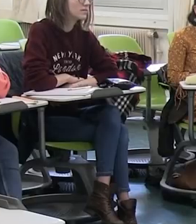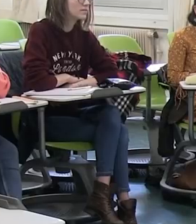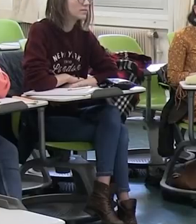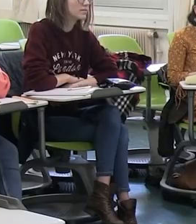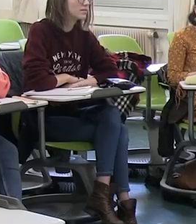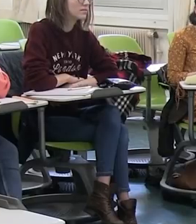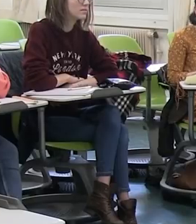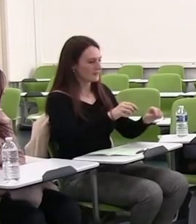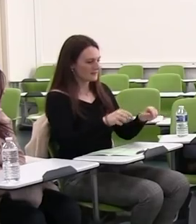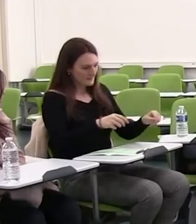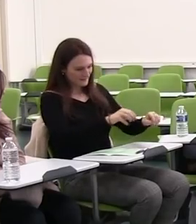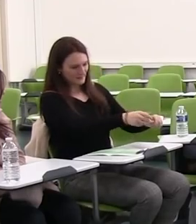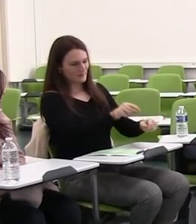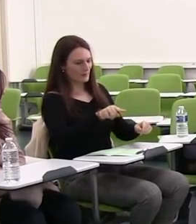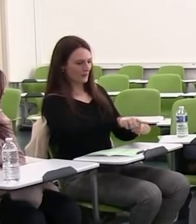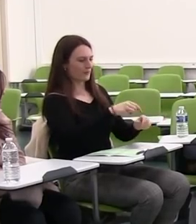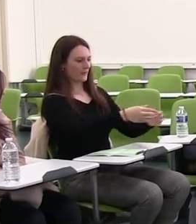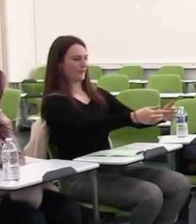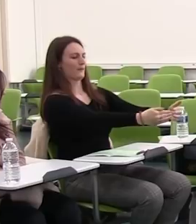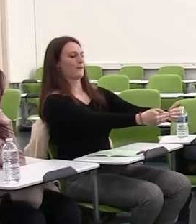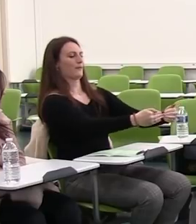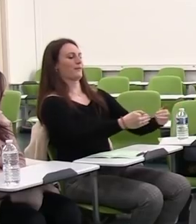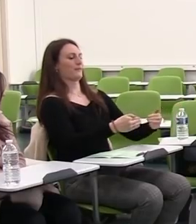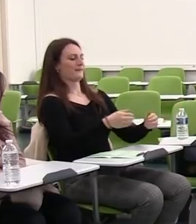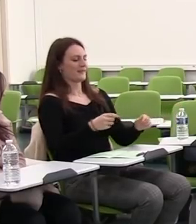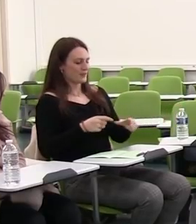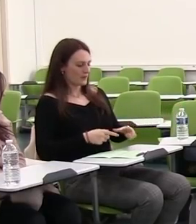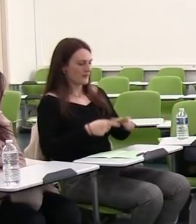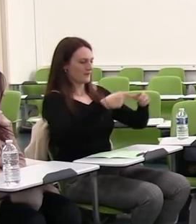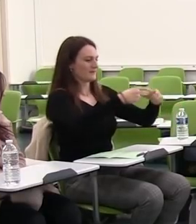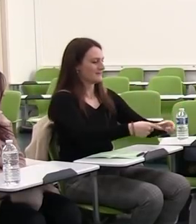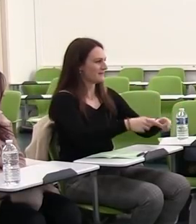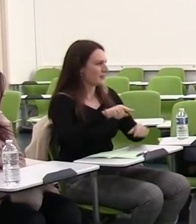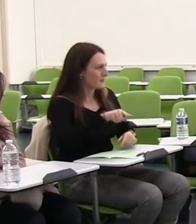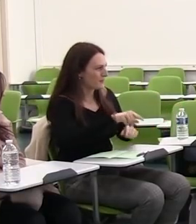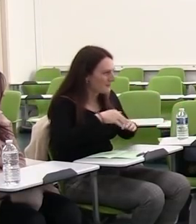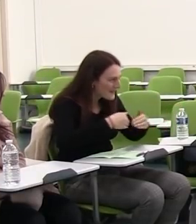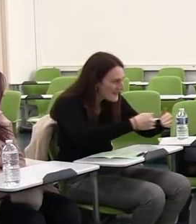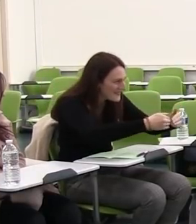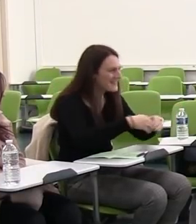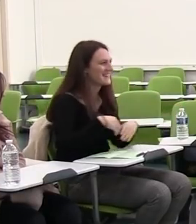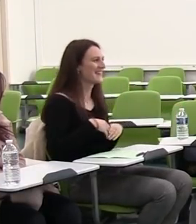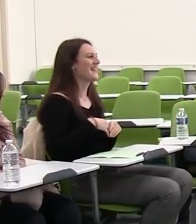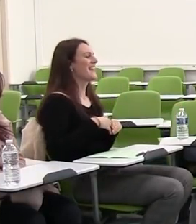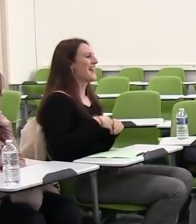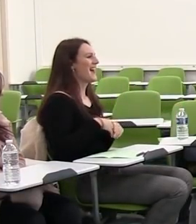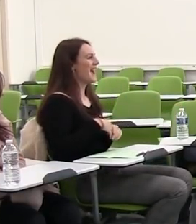passe correctement, c'est important qu'il n'y ait pas trop d'élèves. Ils sont placés en arc de cercle pour bien voir le professeur ainsi que leurs camarades s'ils souhaitent intervenir à un moment donné.